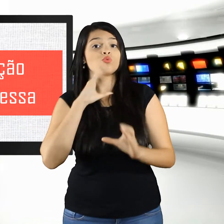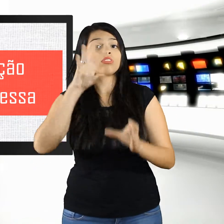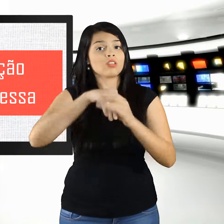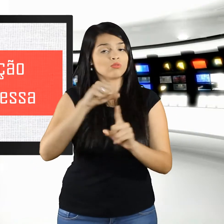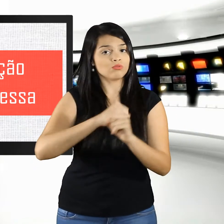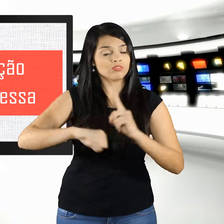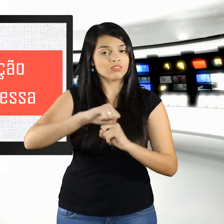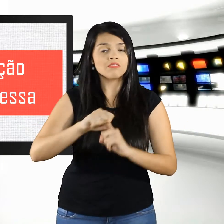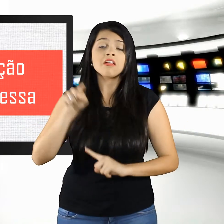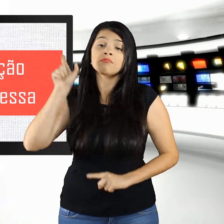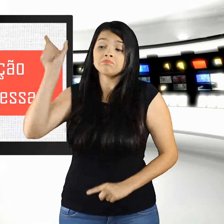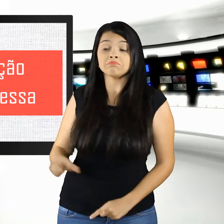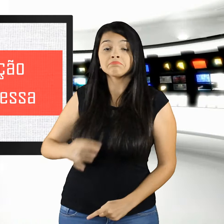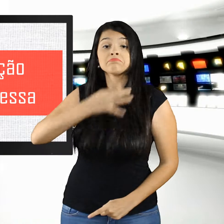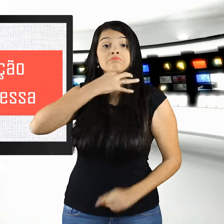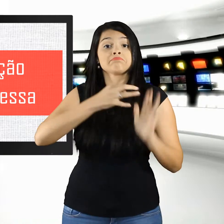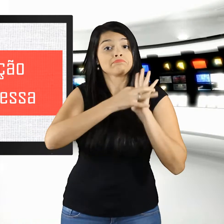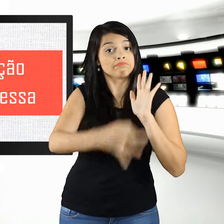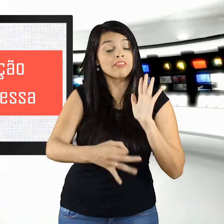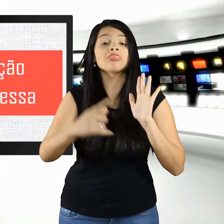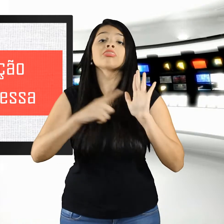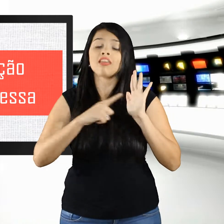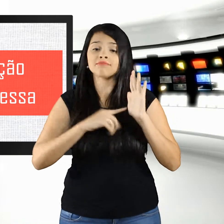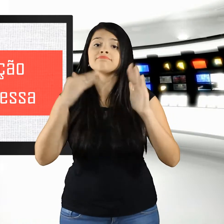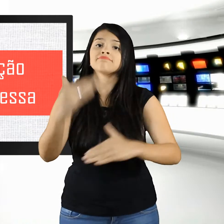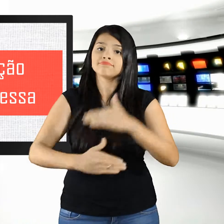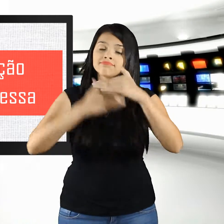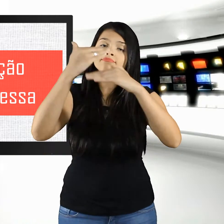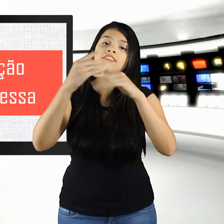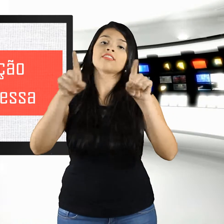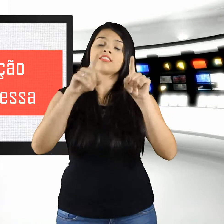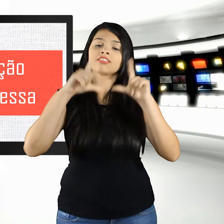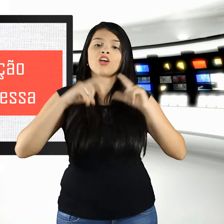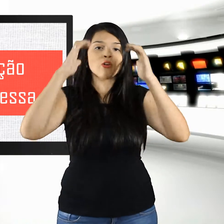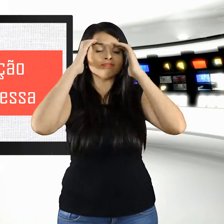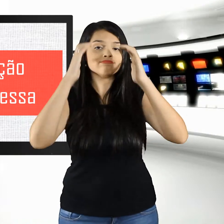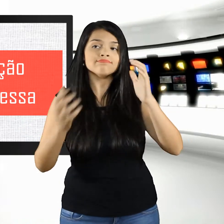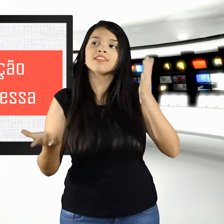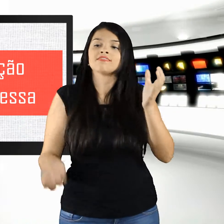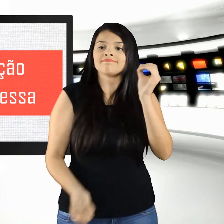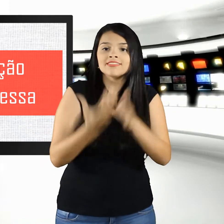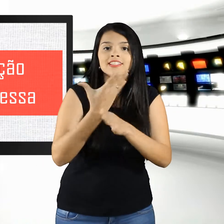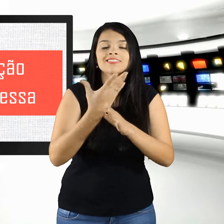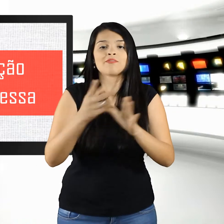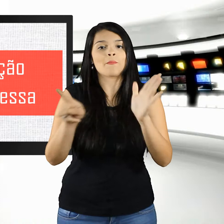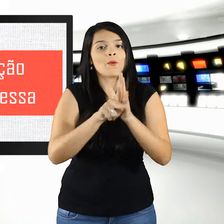Em sua avaliação, houve um avanço muito grande, como o cumprimento da criação do curso Letras Libras e da certificação de